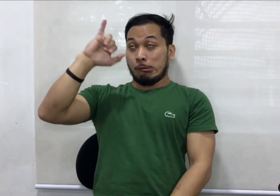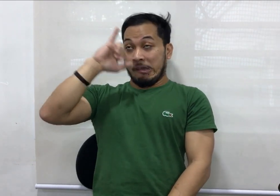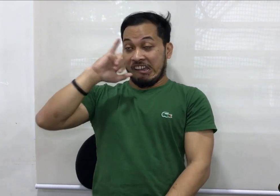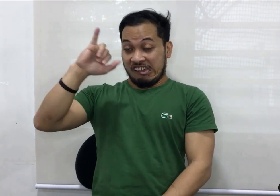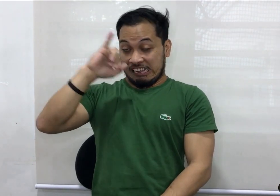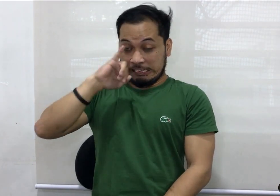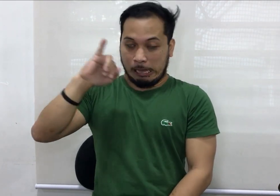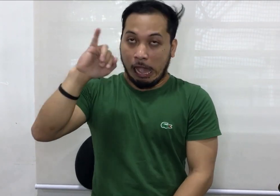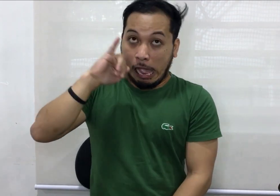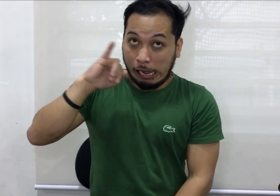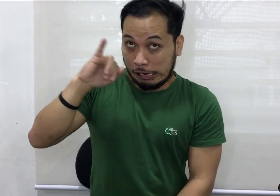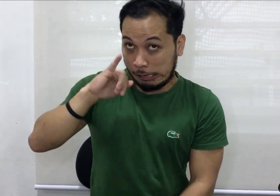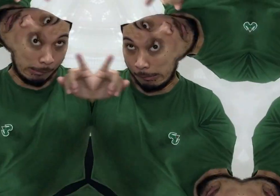to